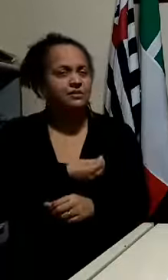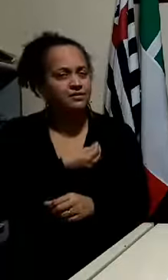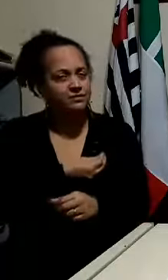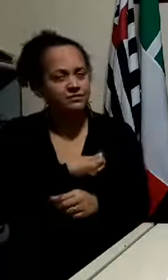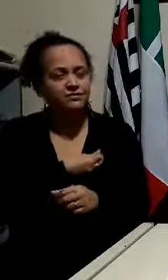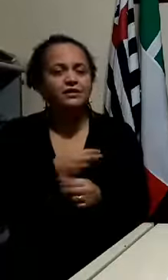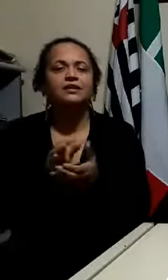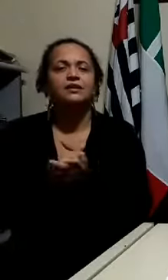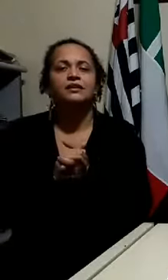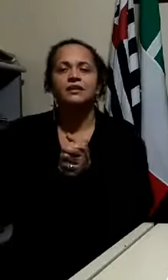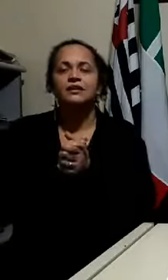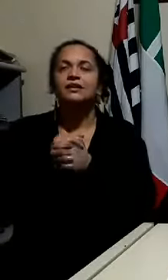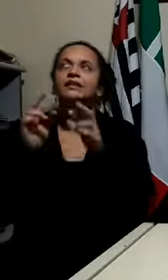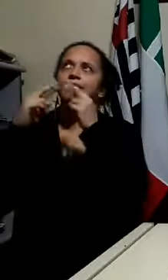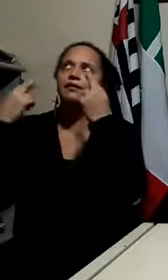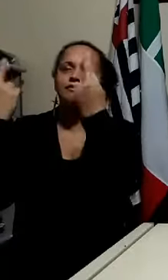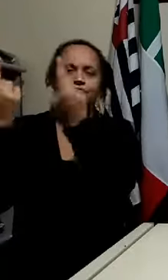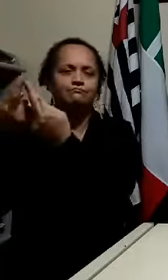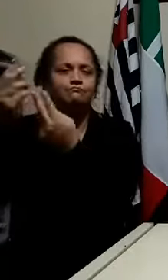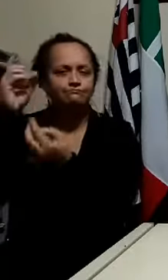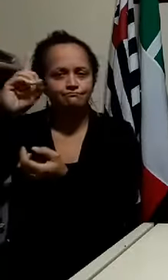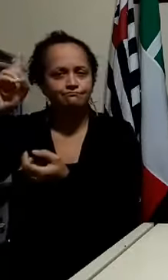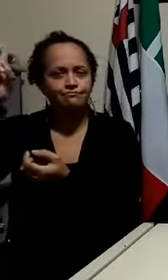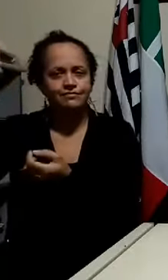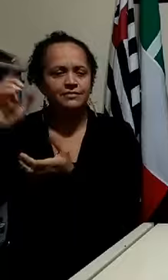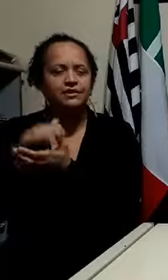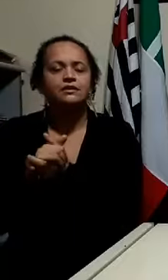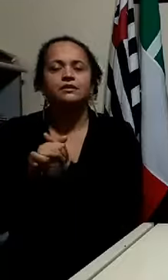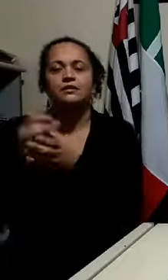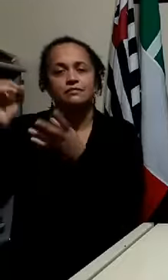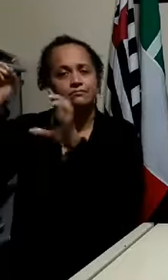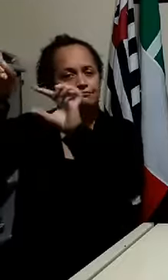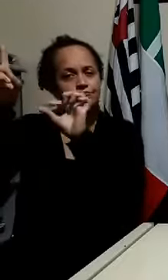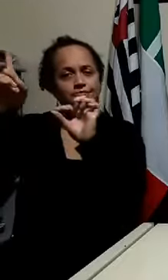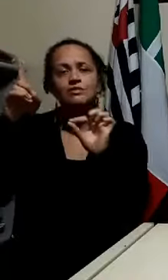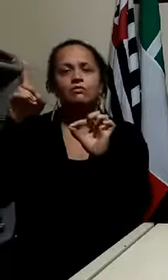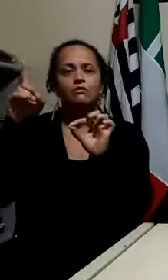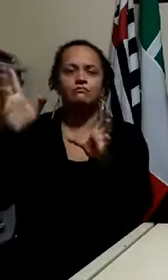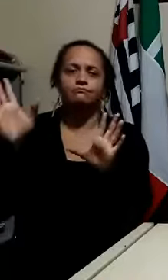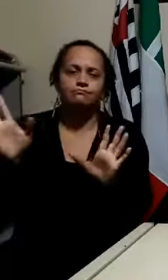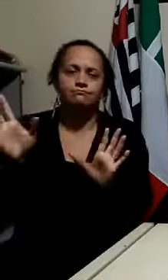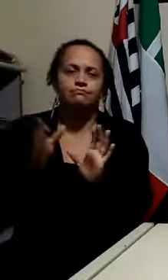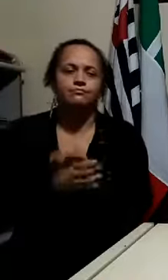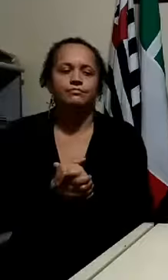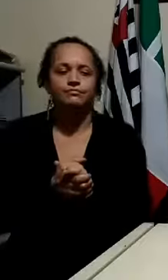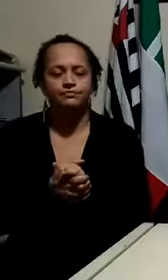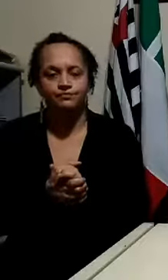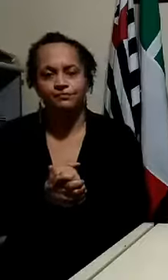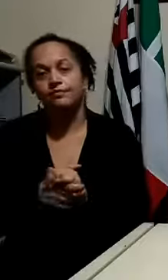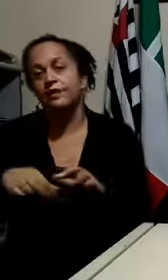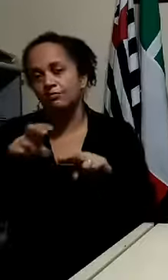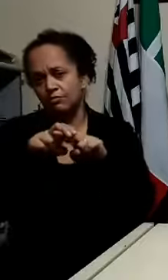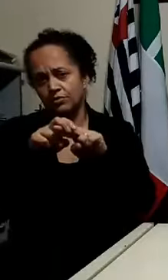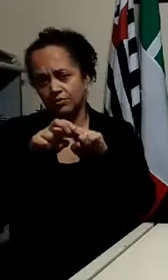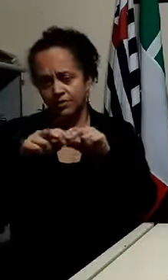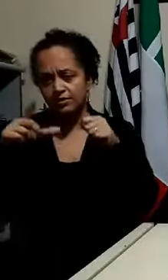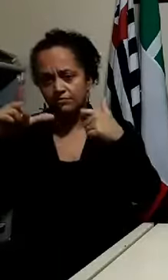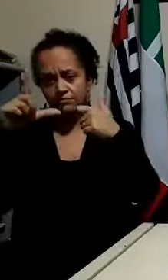fim de se apoderarem da verdadeira vida. Aleluia! Por isso que em Lucas